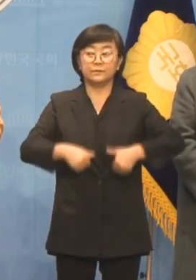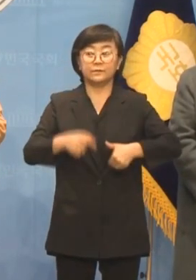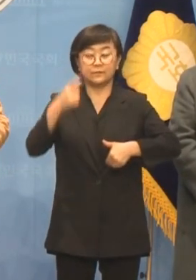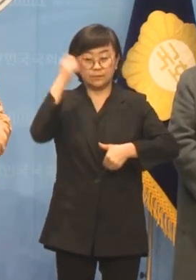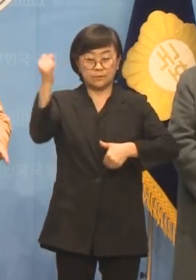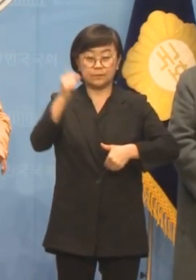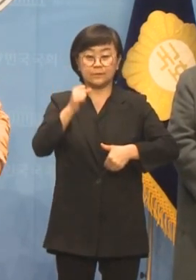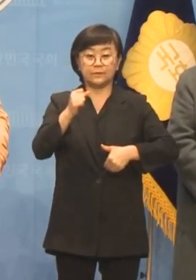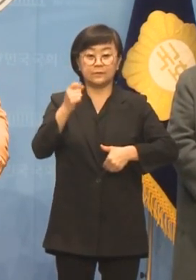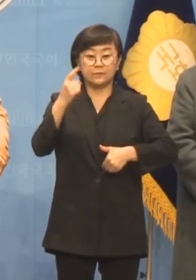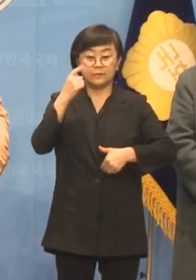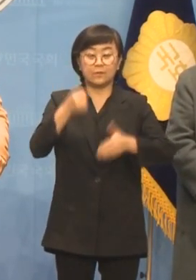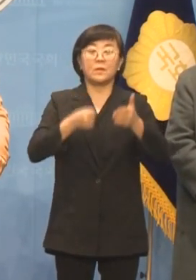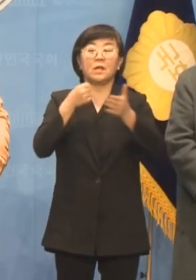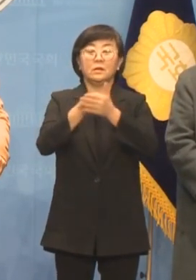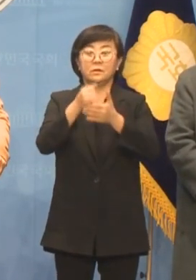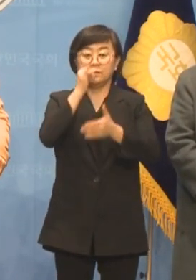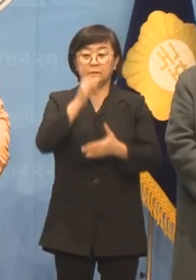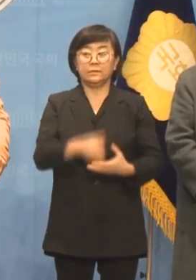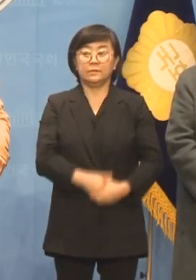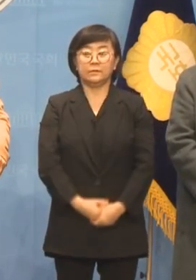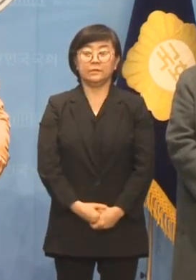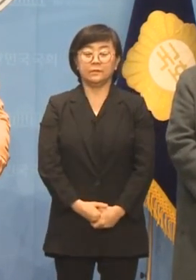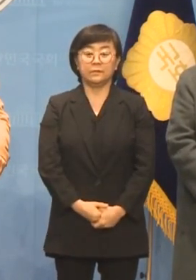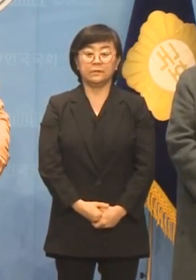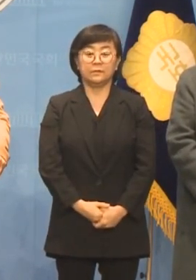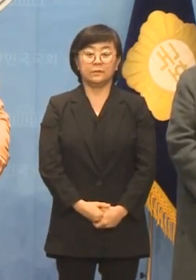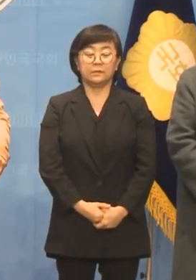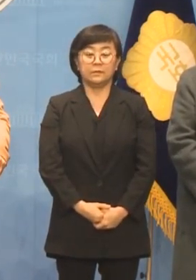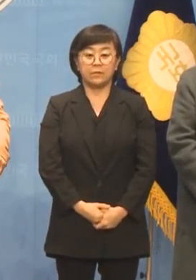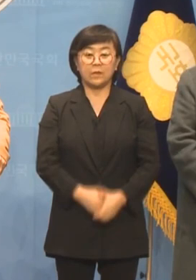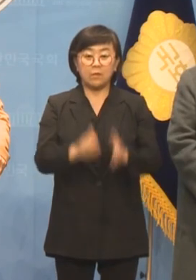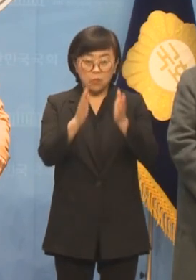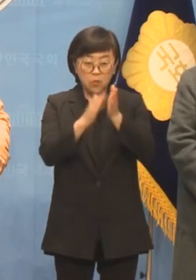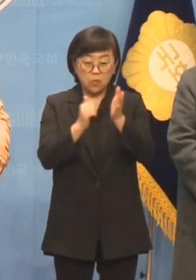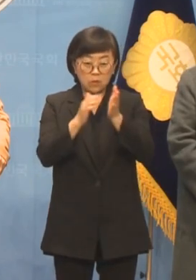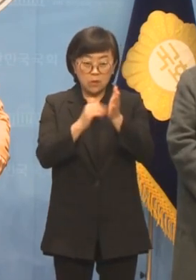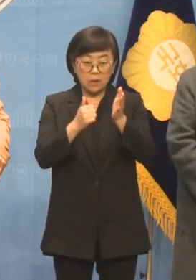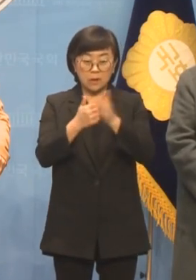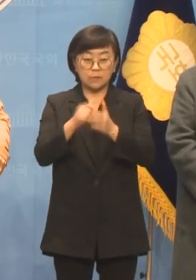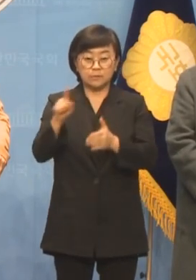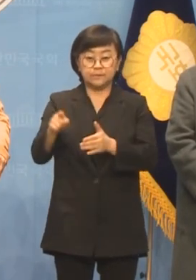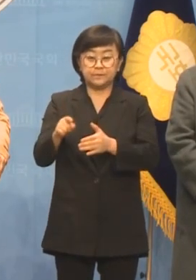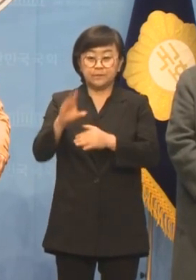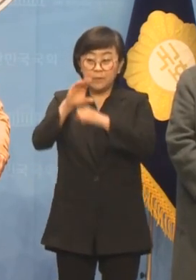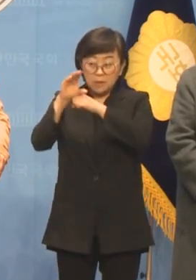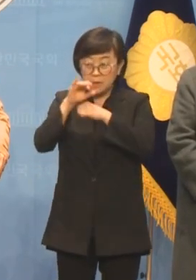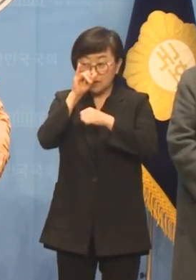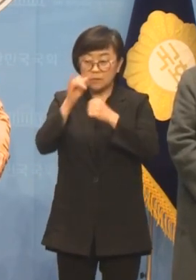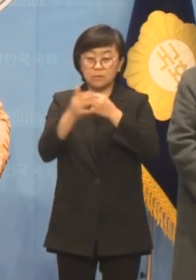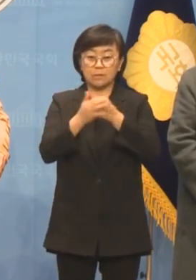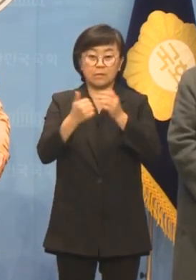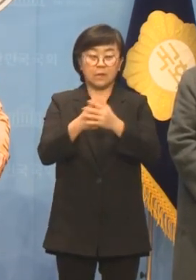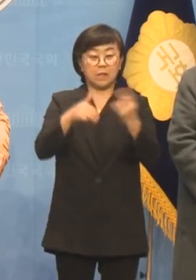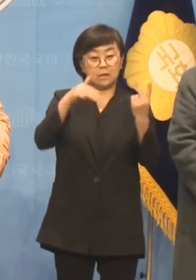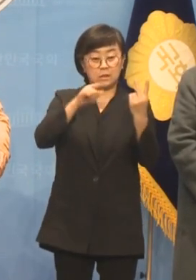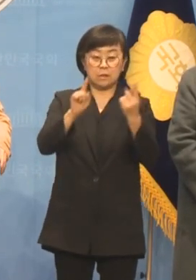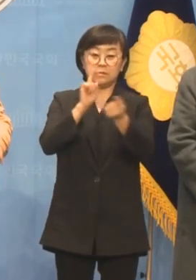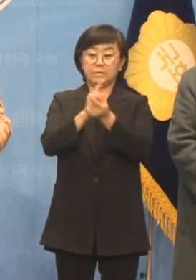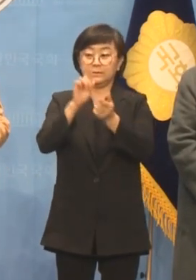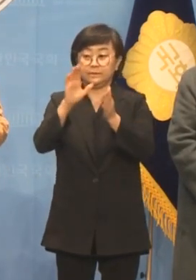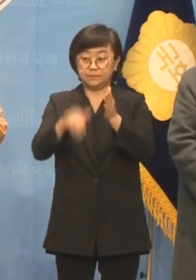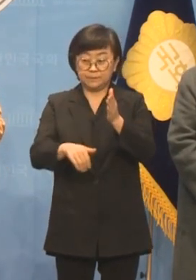하는 결심을 해서 어떻게 이렇게 몰래 카메라까지 작동이 돼서 2차 접견